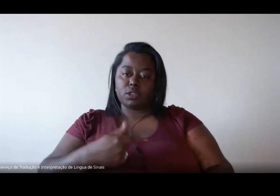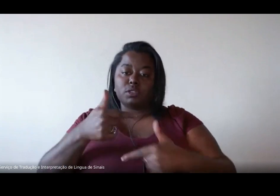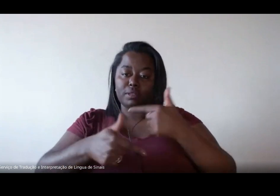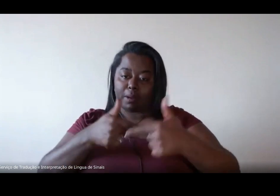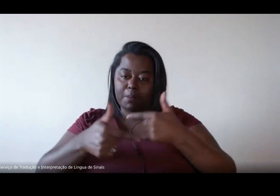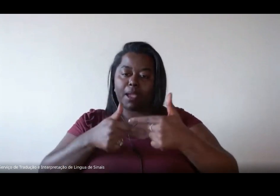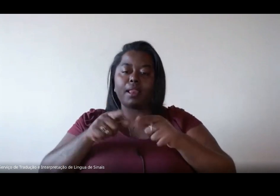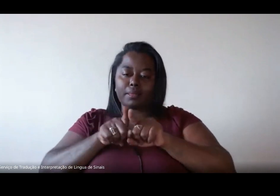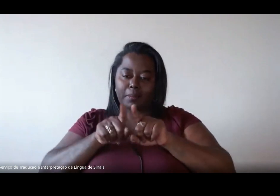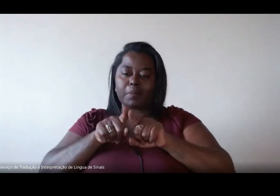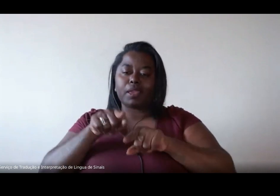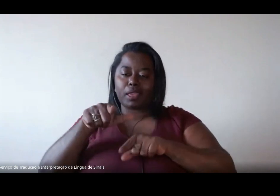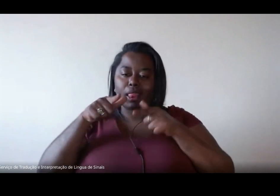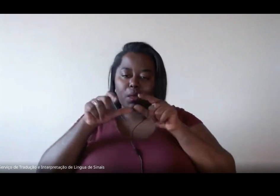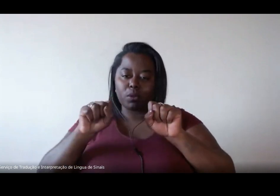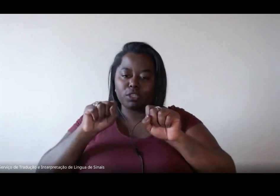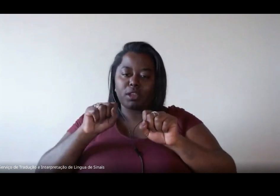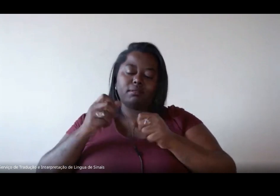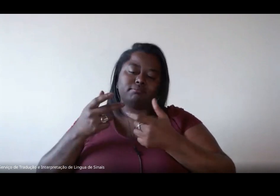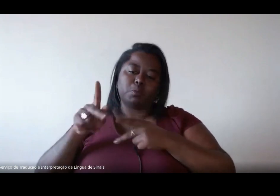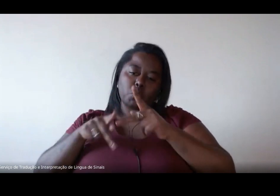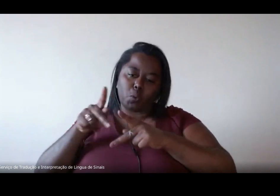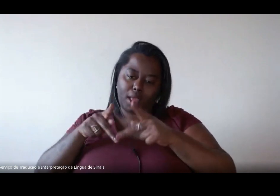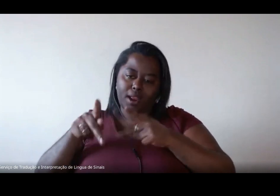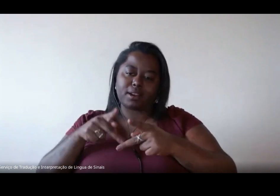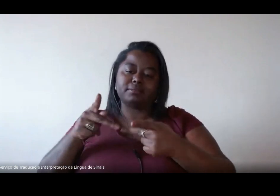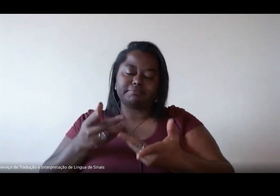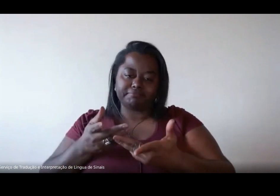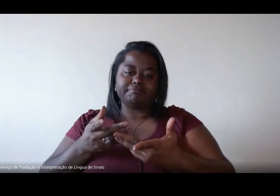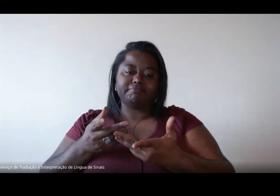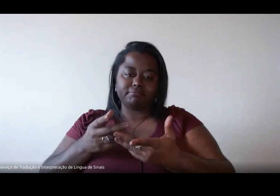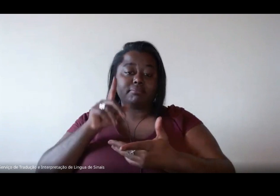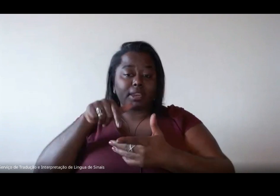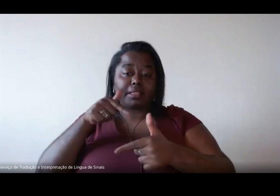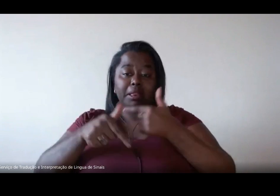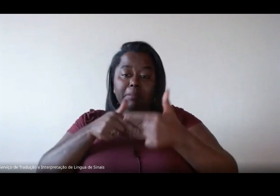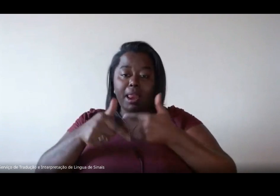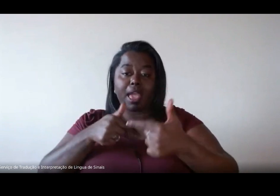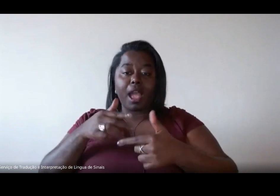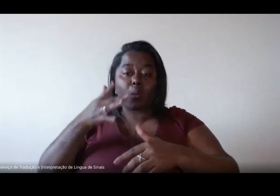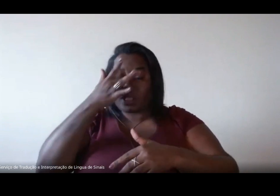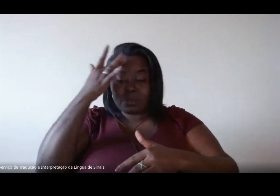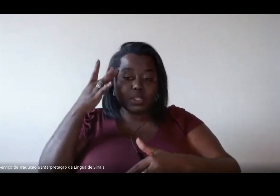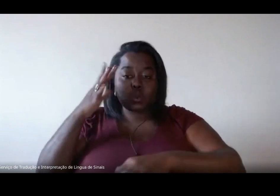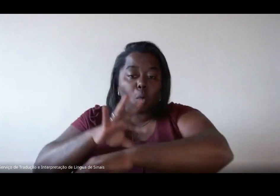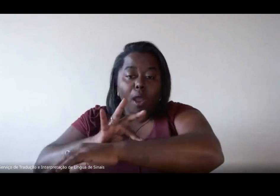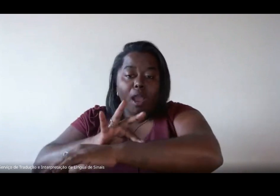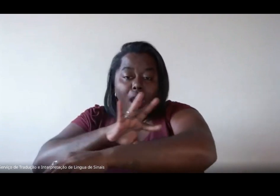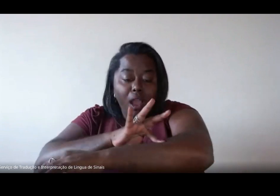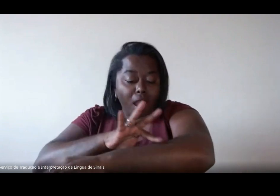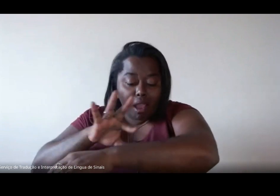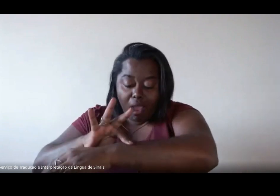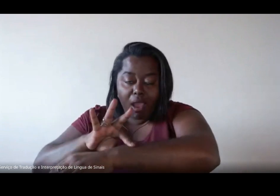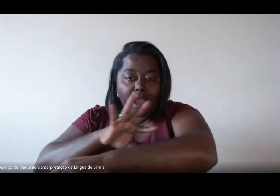A gente trabalha um pouco nessa direção também, com a linguística popular, né? Sim. É trabalhar com esse sujeito de carne e